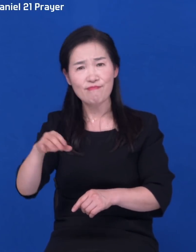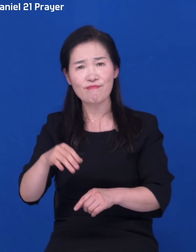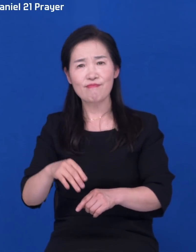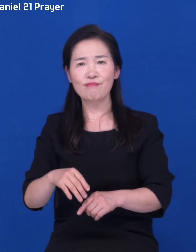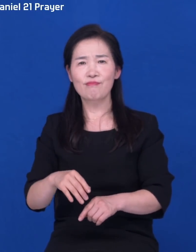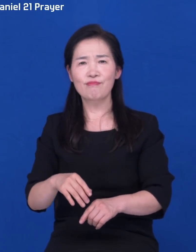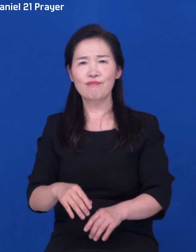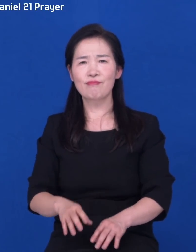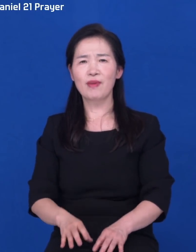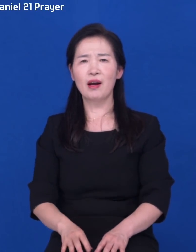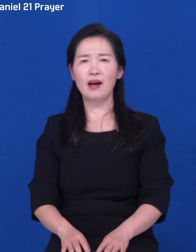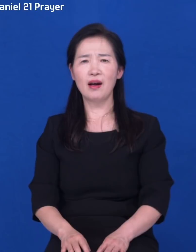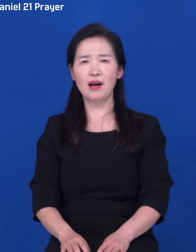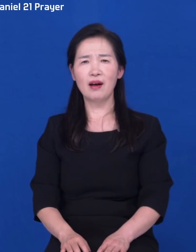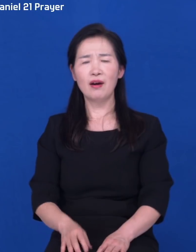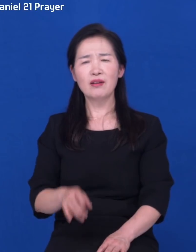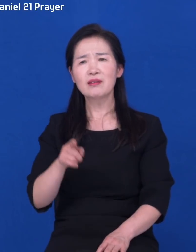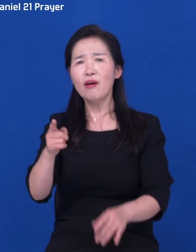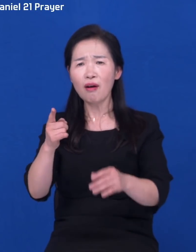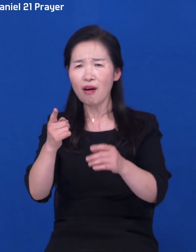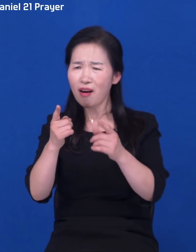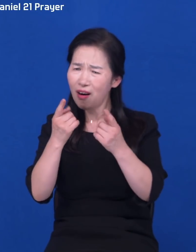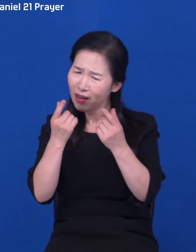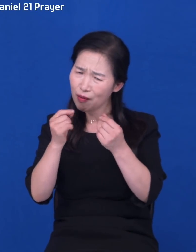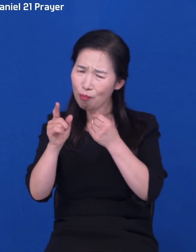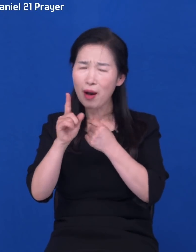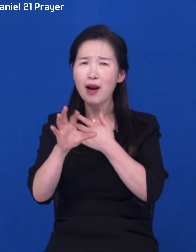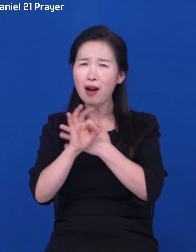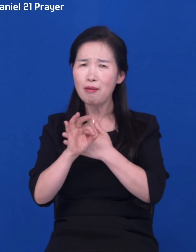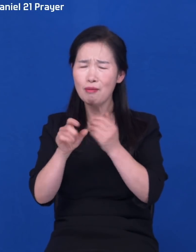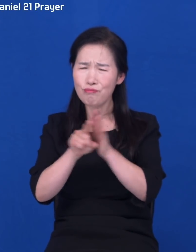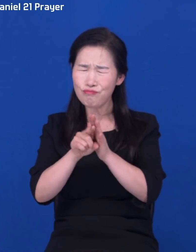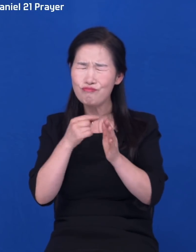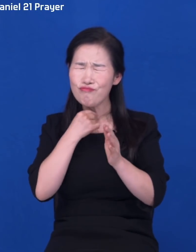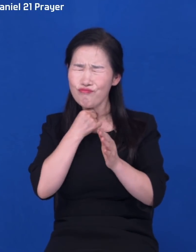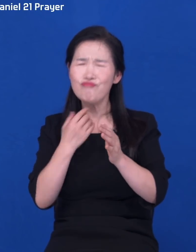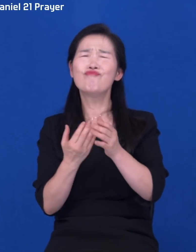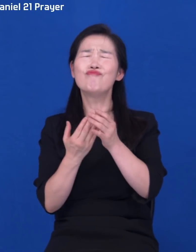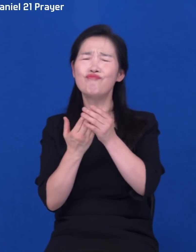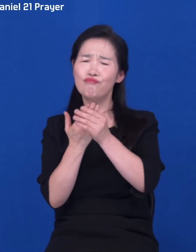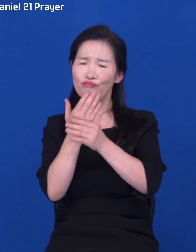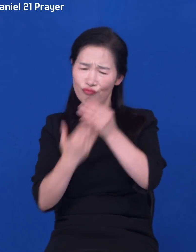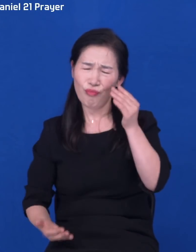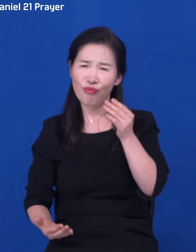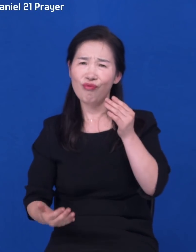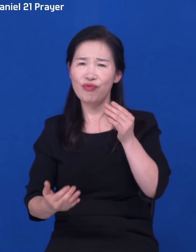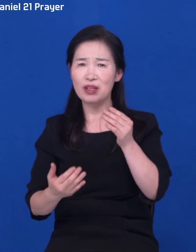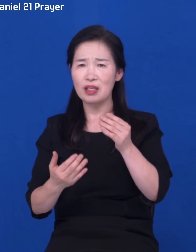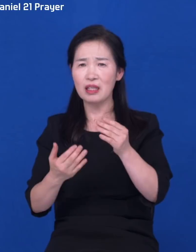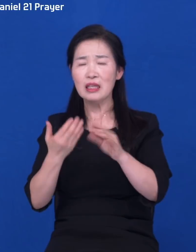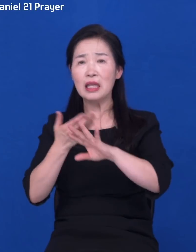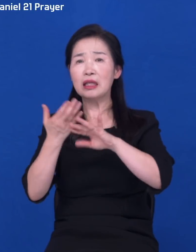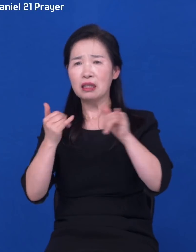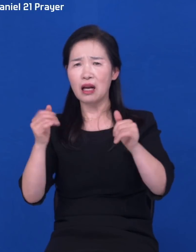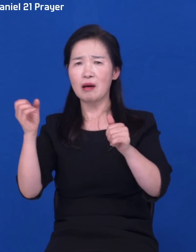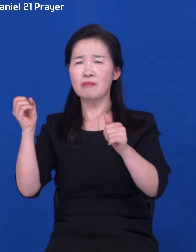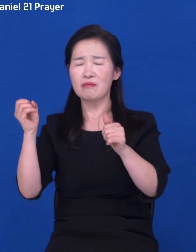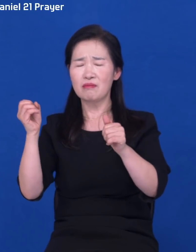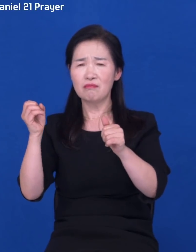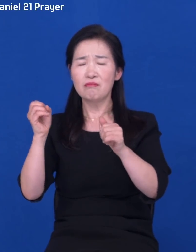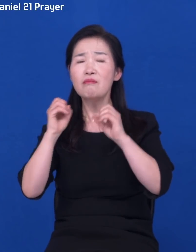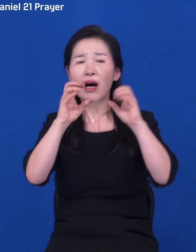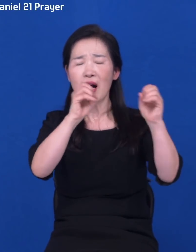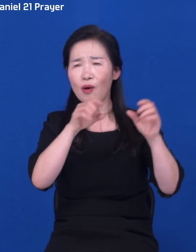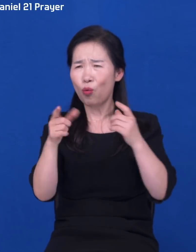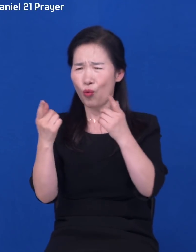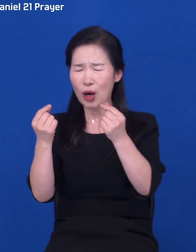촌스럽게 전도를 해? 누가 그럼 믿겠어? 그렇게 얘기를 하고 다른 사람한테 몰매 맞을까 봐 두려우니까 그런 얘기하고 다니지 마. 그리고